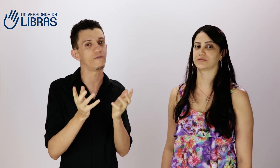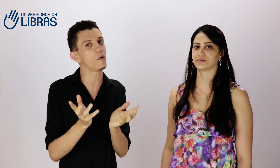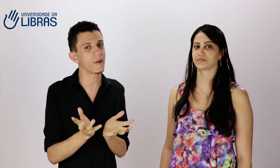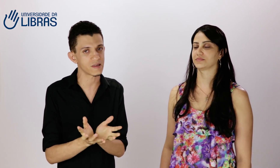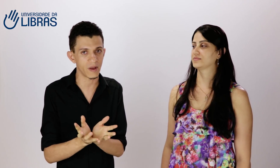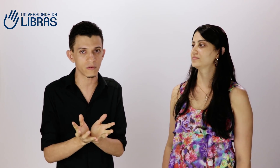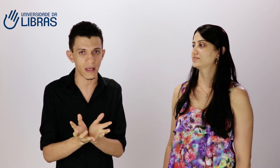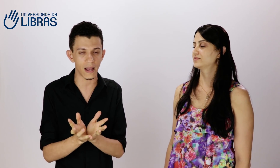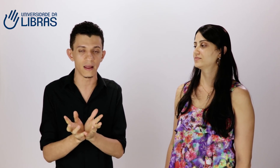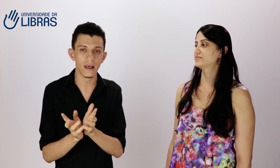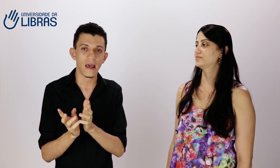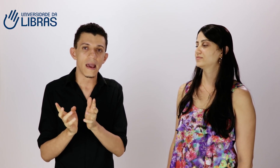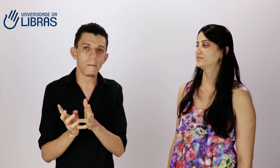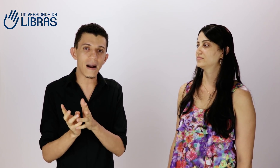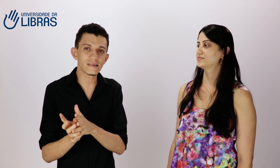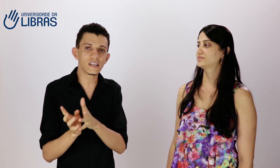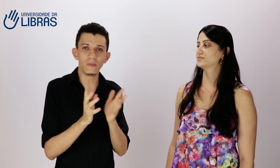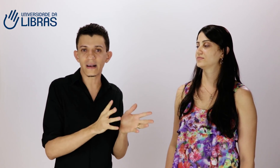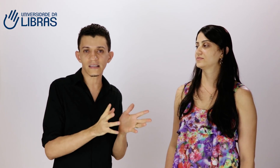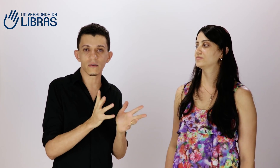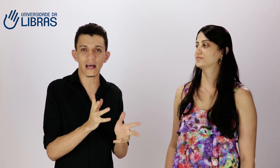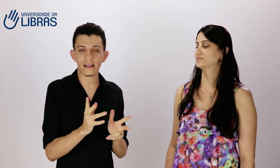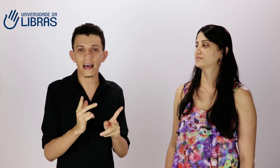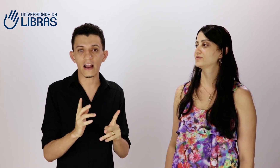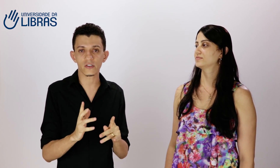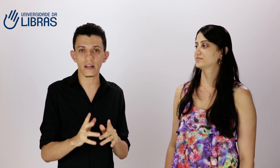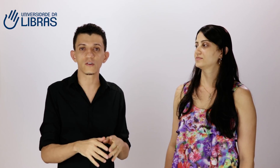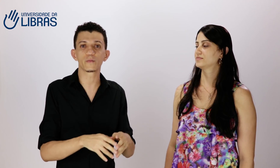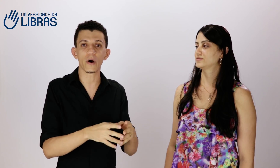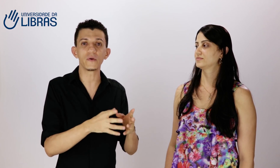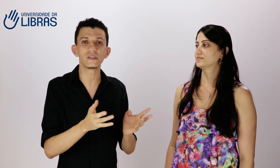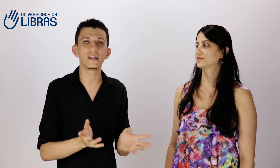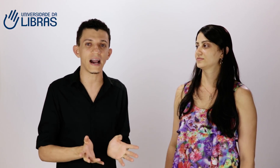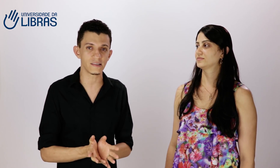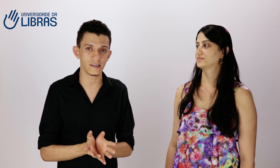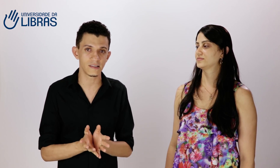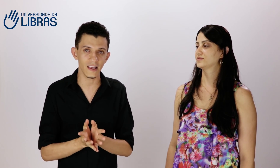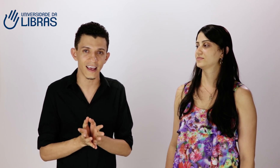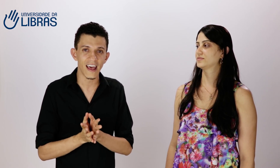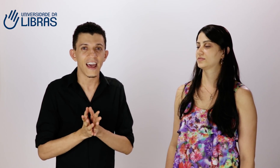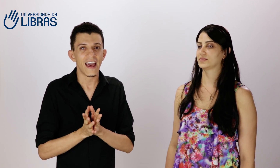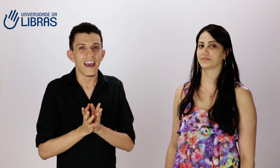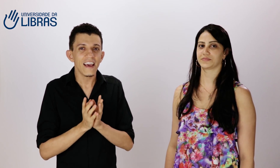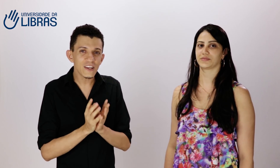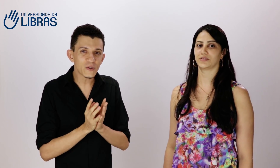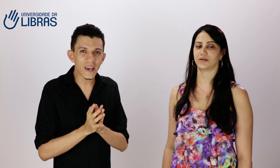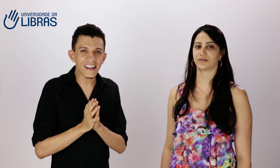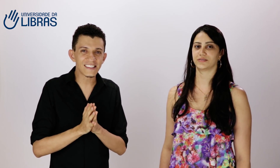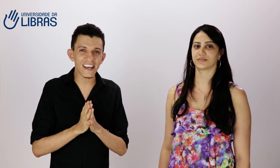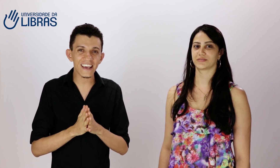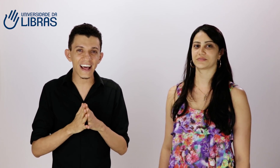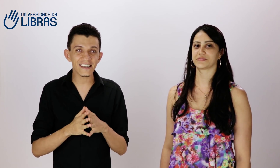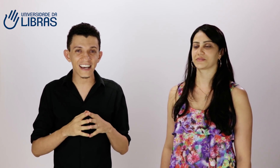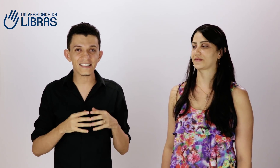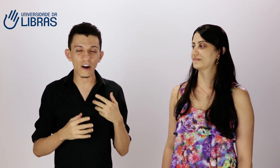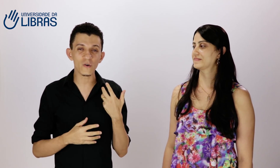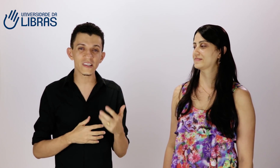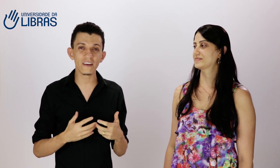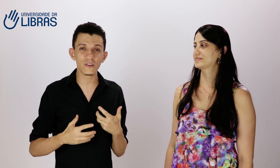foi o pensamento dela, mas a explicação dela está relacionada aos próprios sinais em si, isso quer dizer que ela já está conseguindo